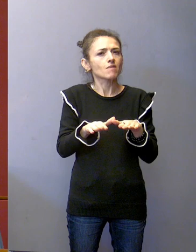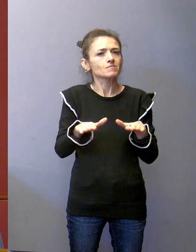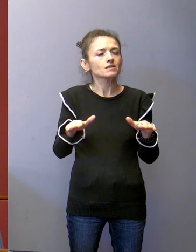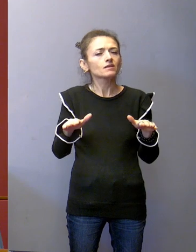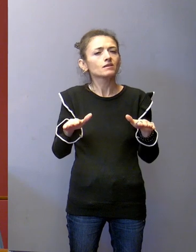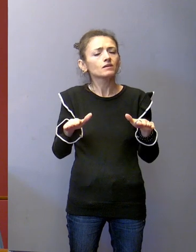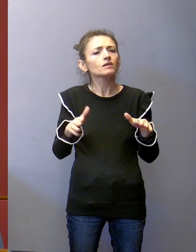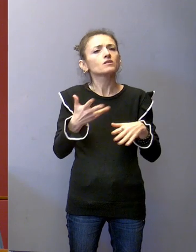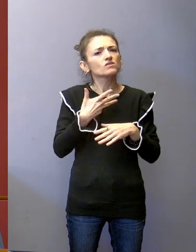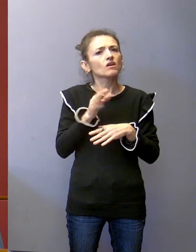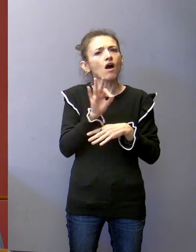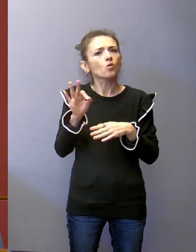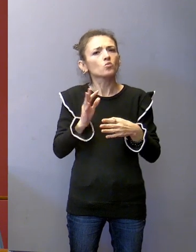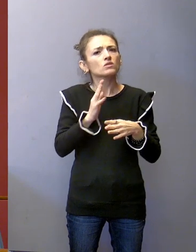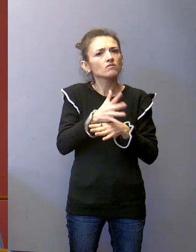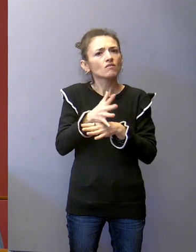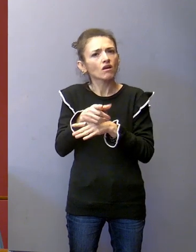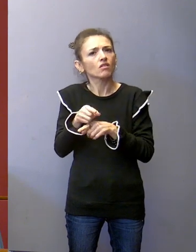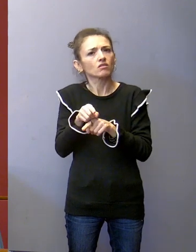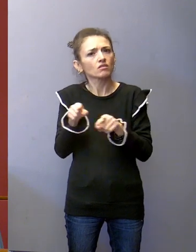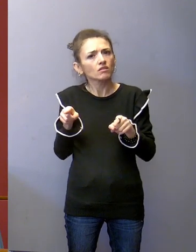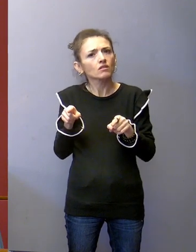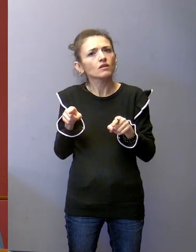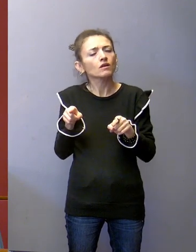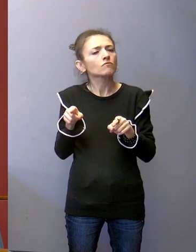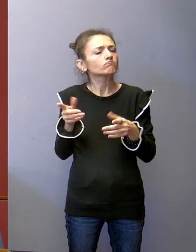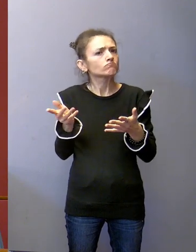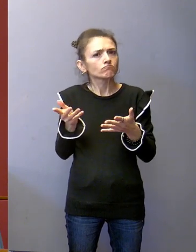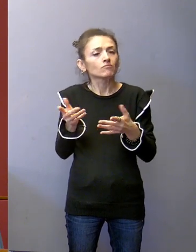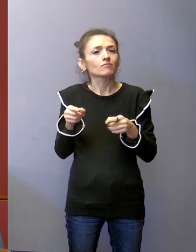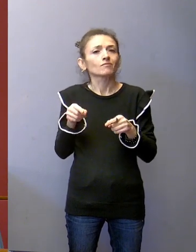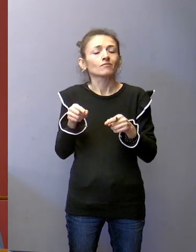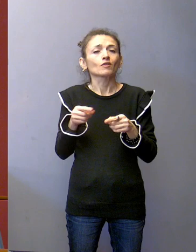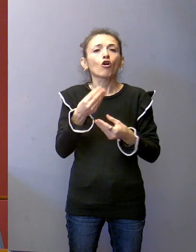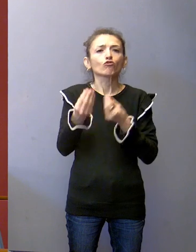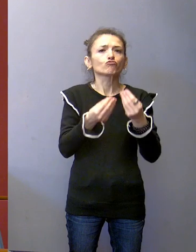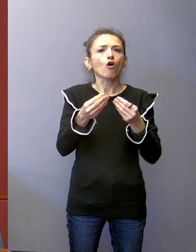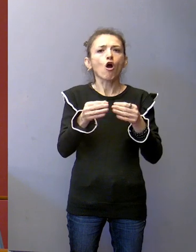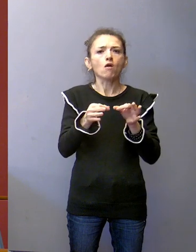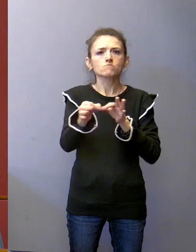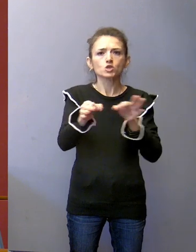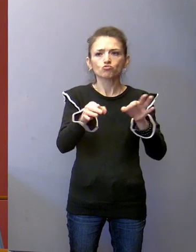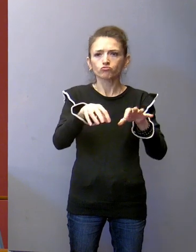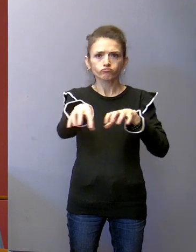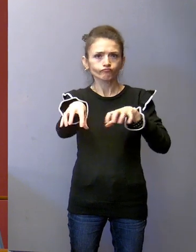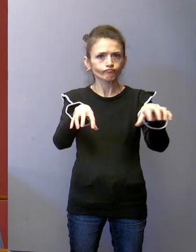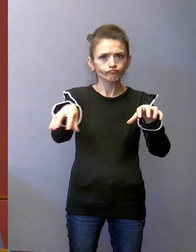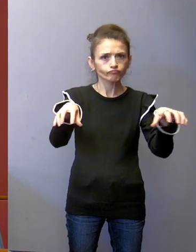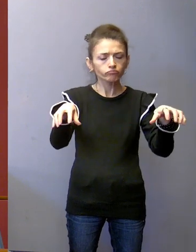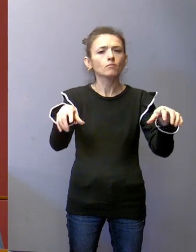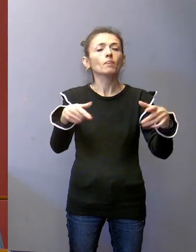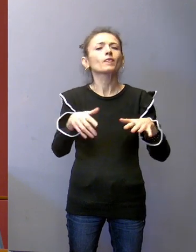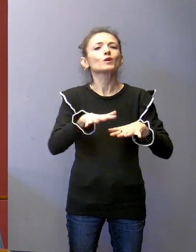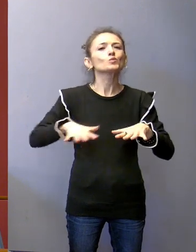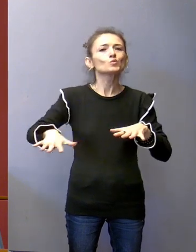ci sono anche interventi attraverso i quali si pongono Addebita a distanza di diversi giochi si interviene sulla superficie